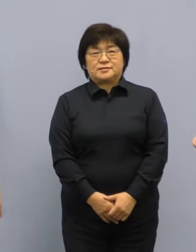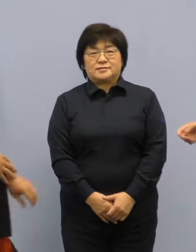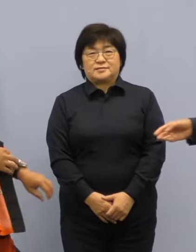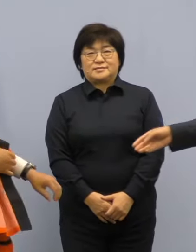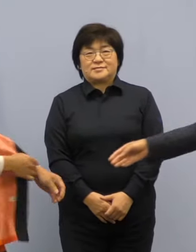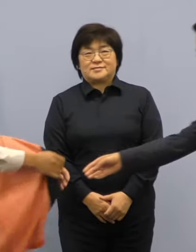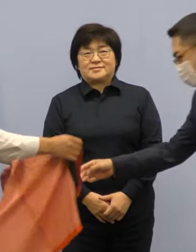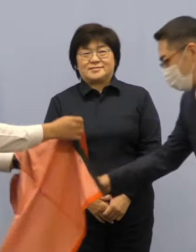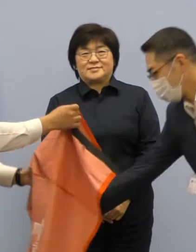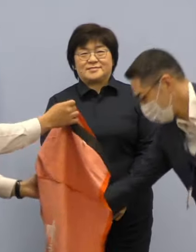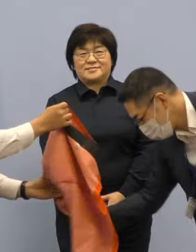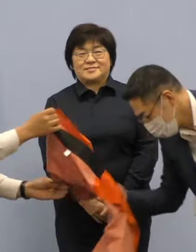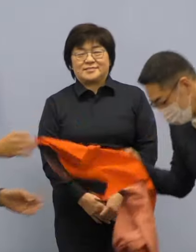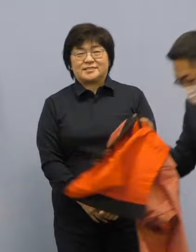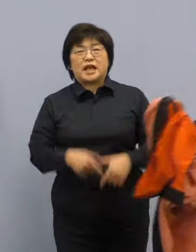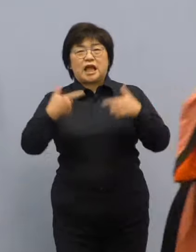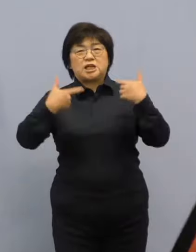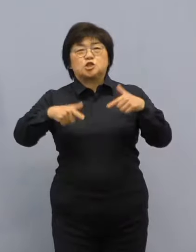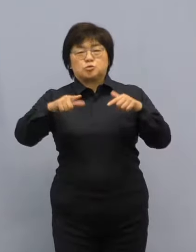ります。